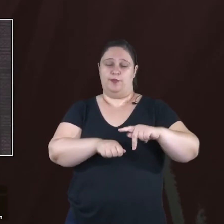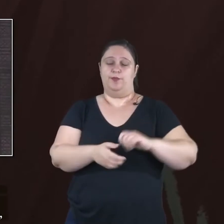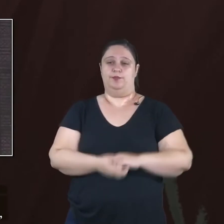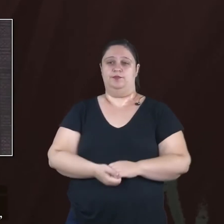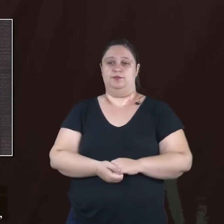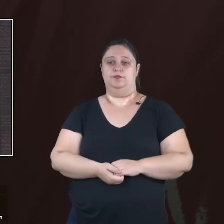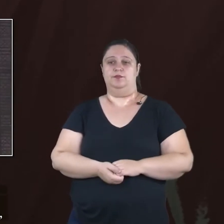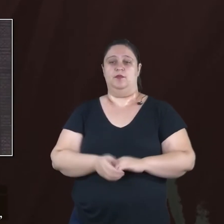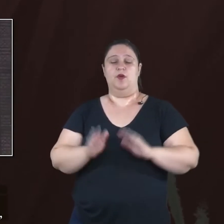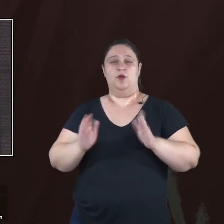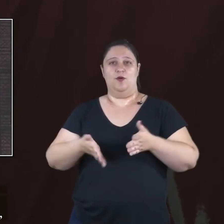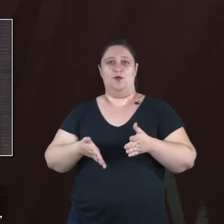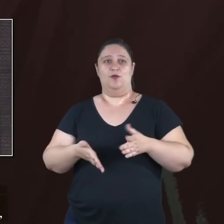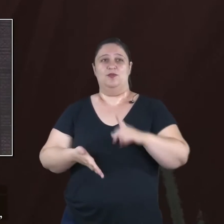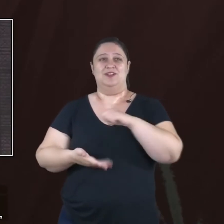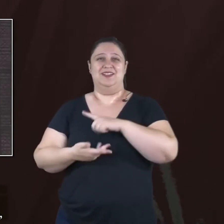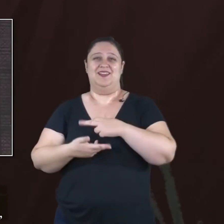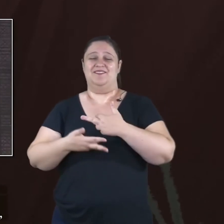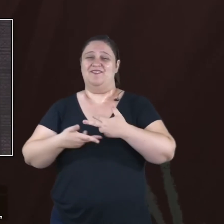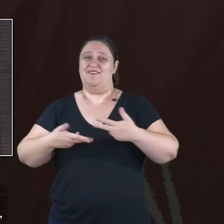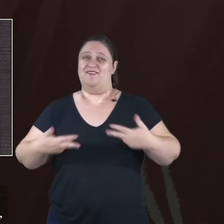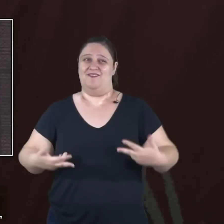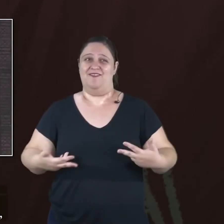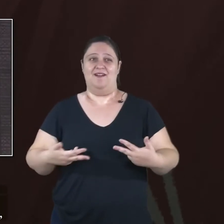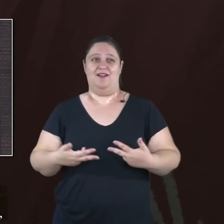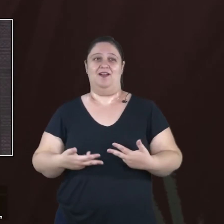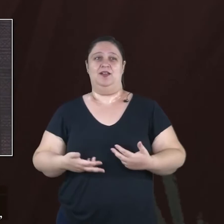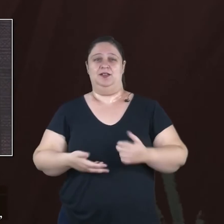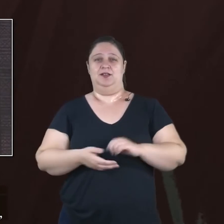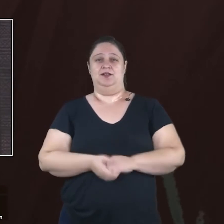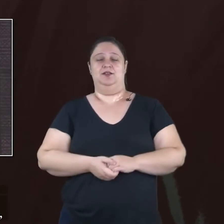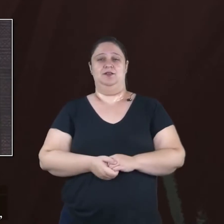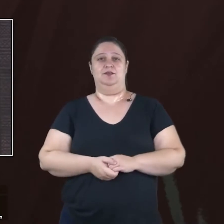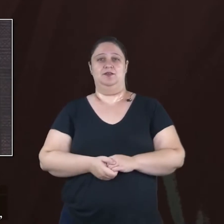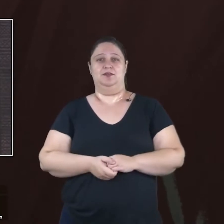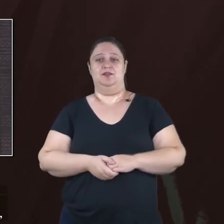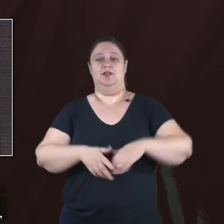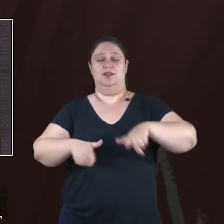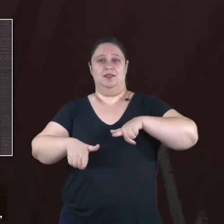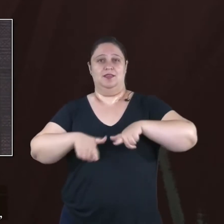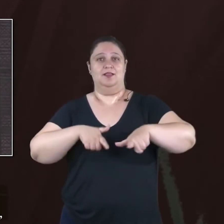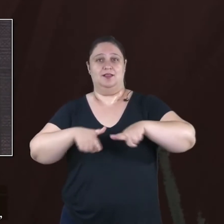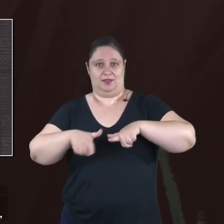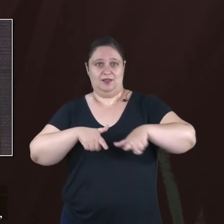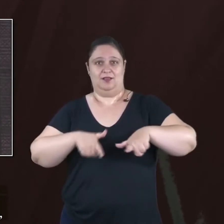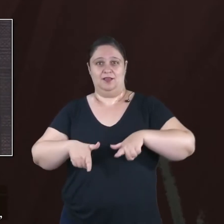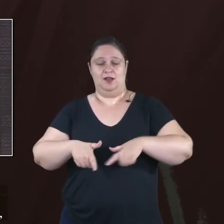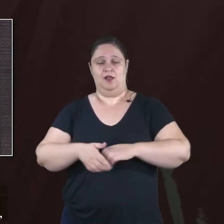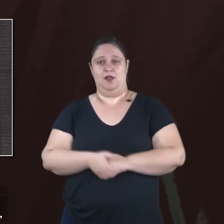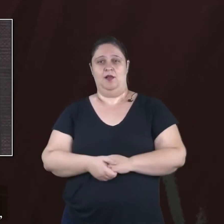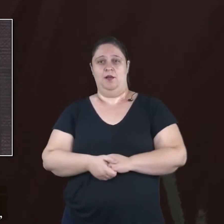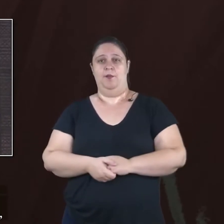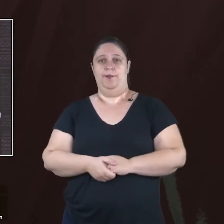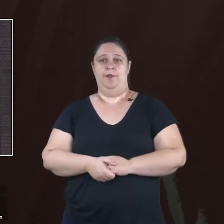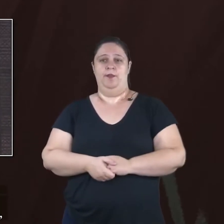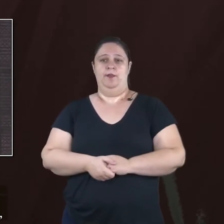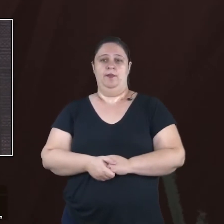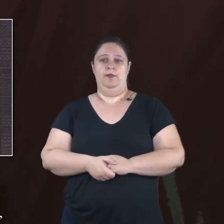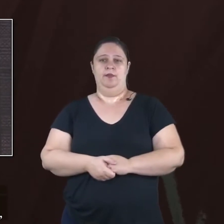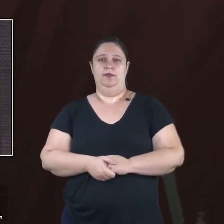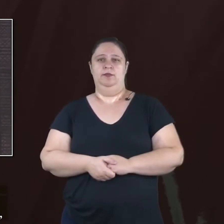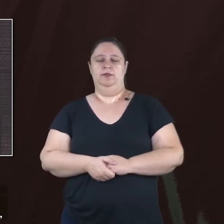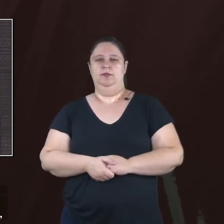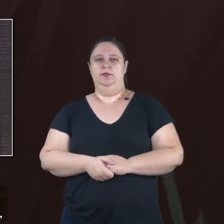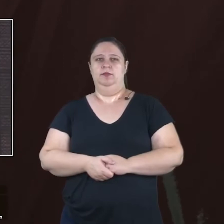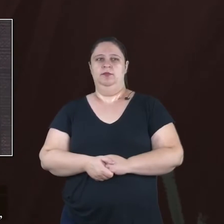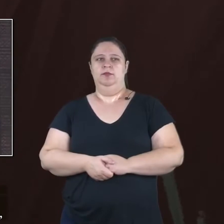Hoje, muitos servos de Deus, ou muitos que trabalham, né, no meio dos